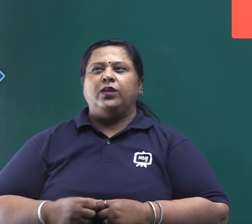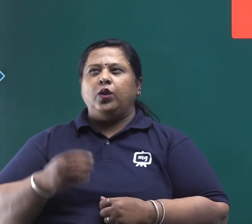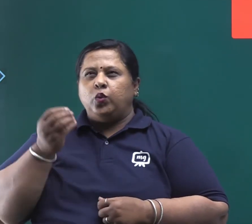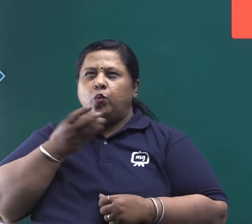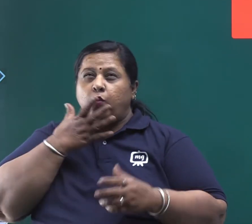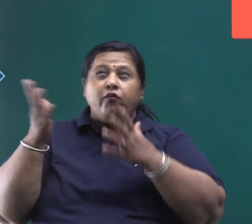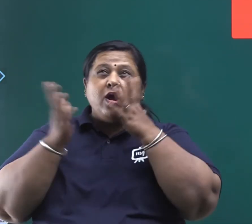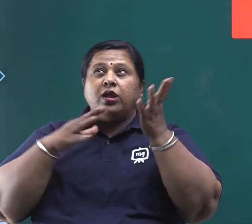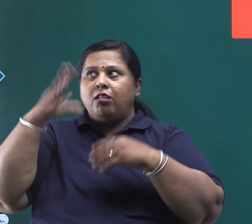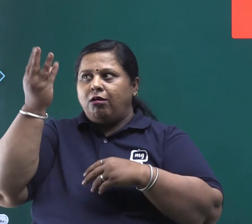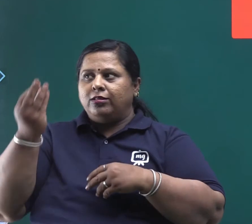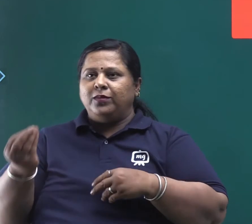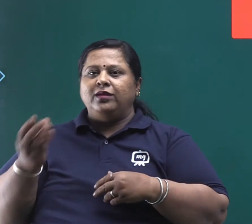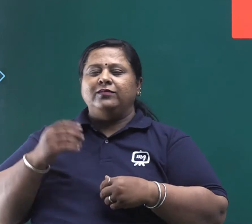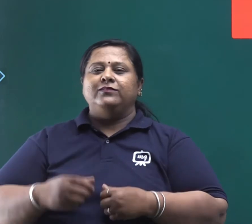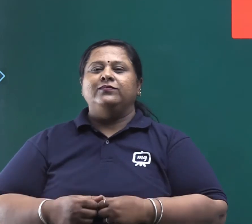तूफानी रात में